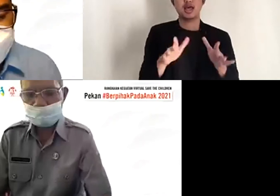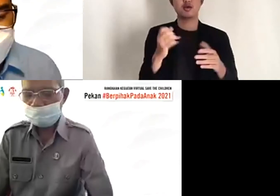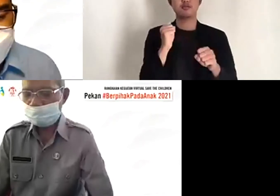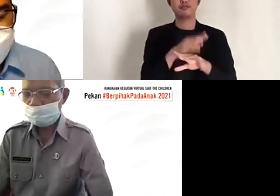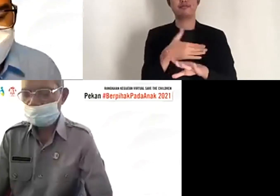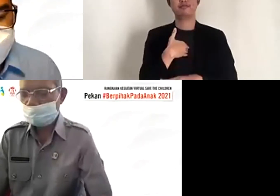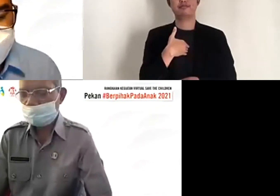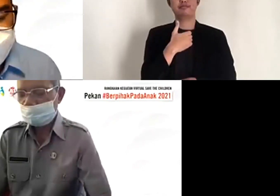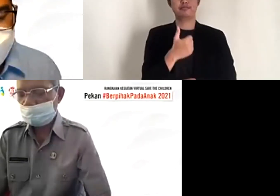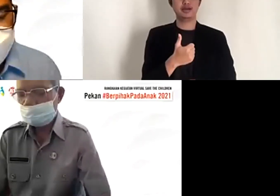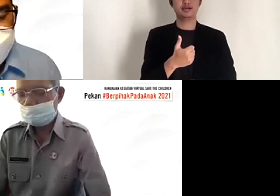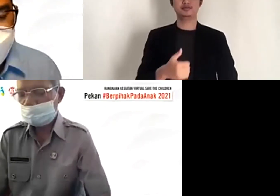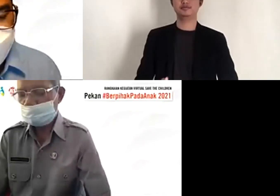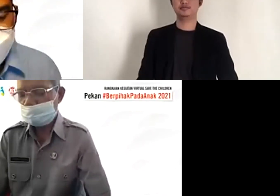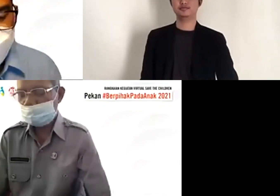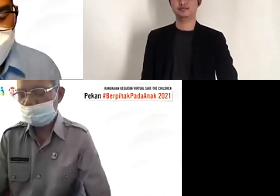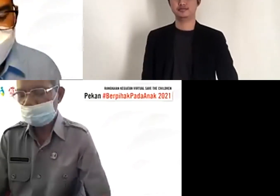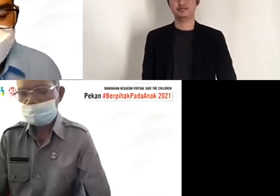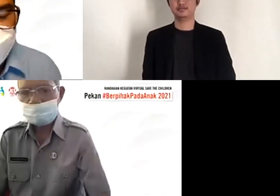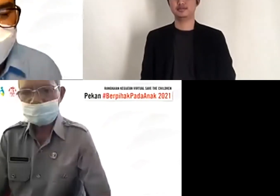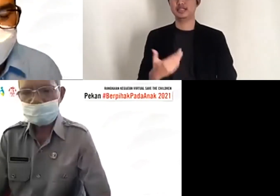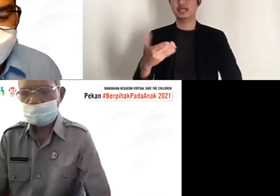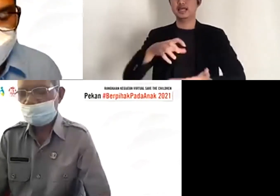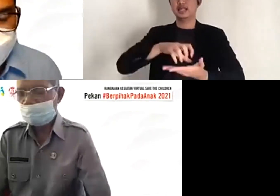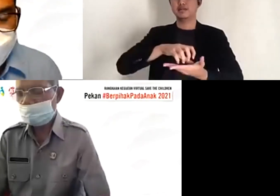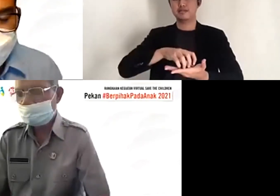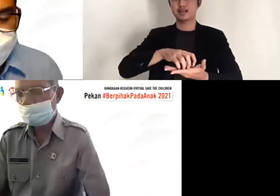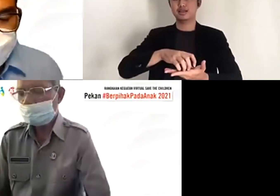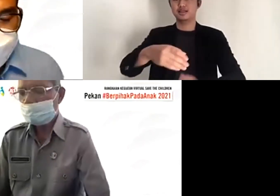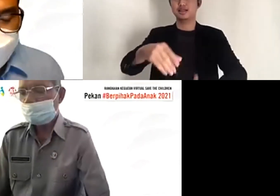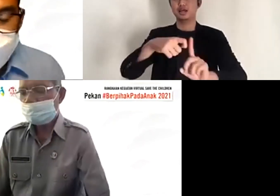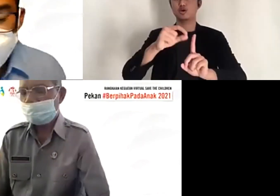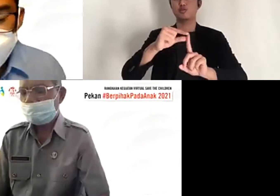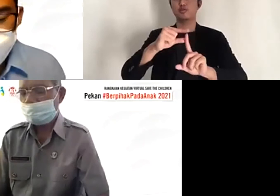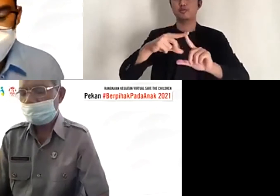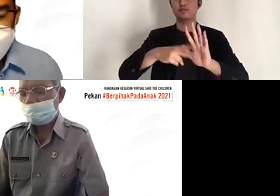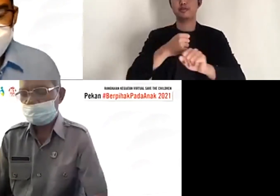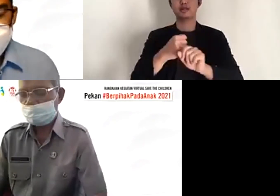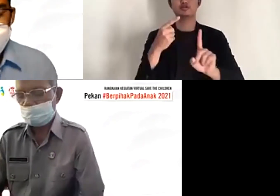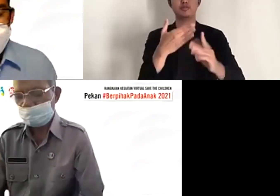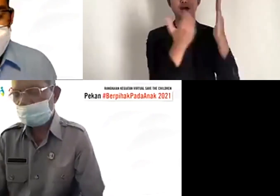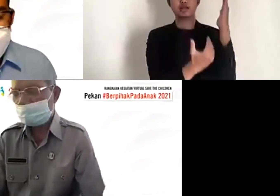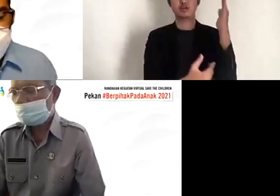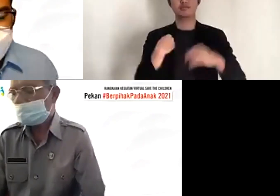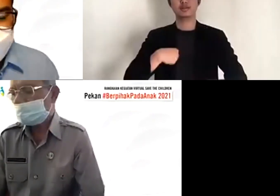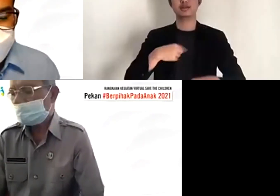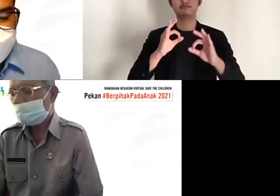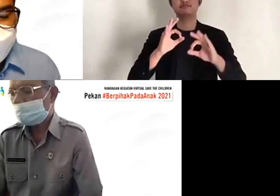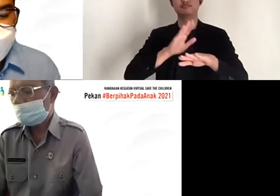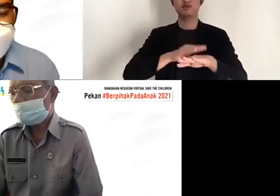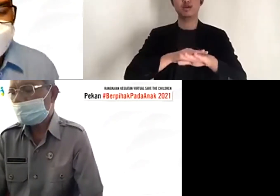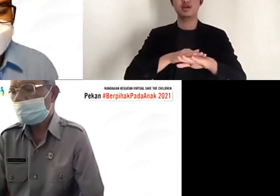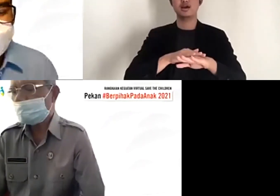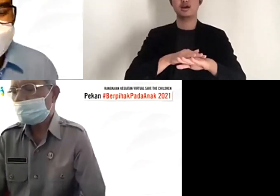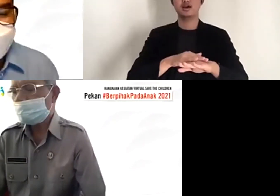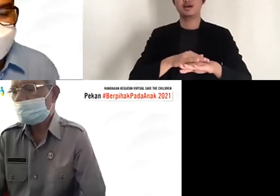yang telah dilakukan oleh Dinas P&K di Kabupaten Kupang dalam mewujudkan Permendikbud nomor 82 tadi 2015 dan